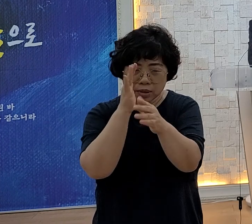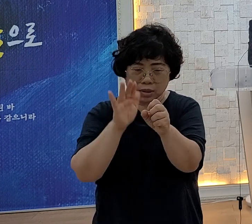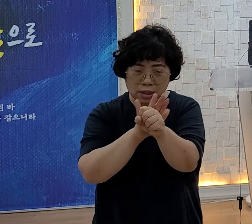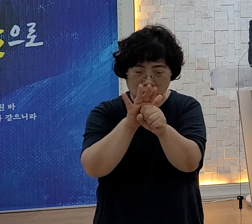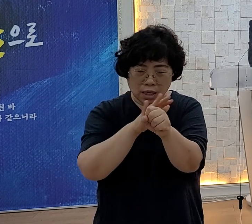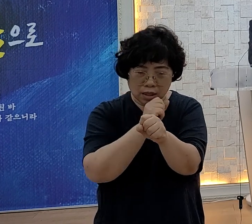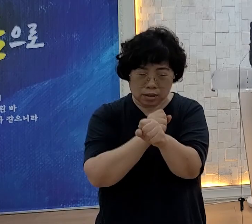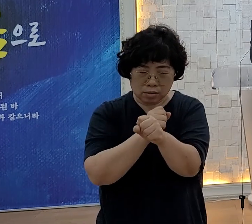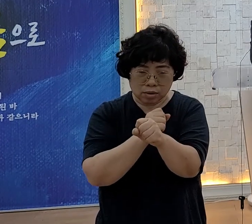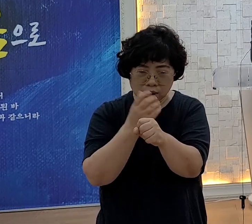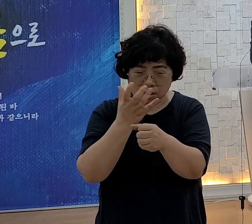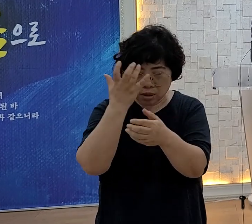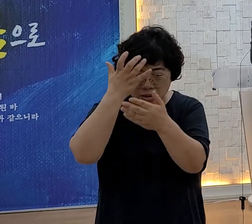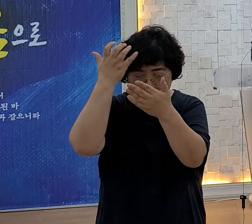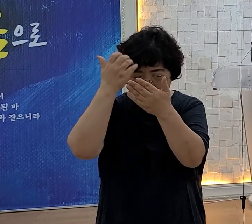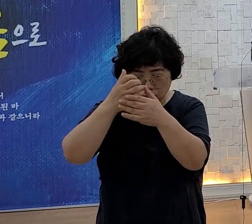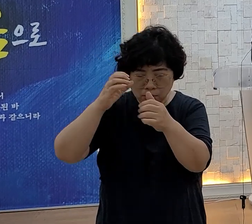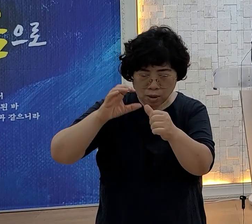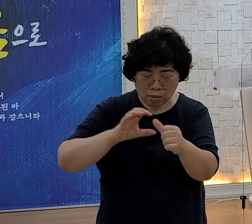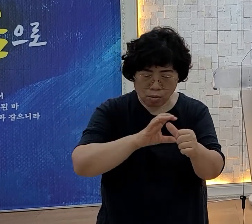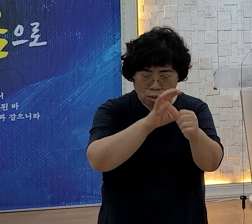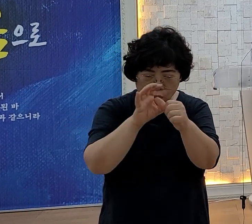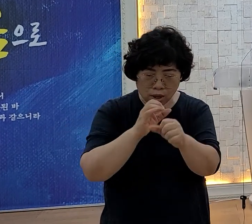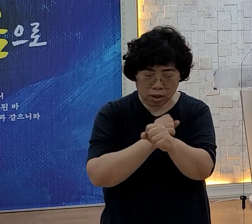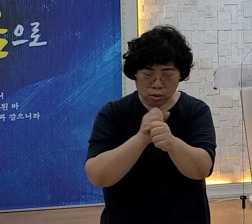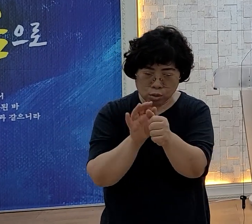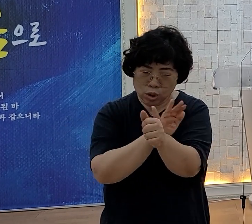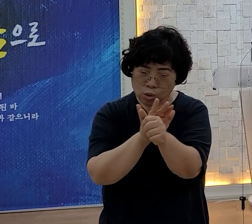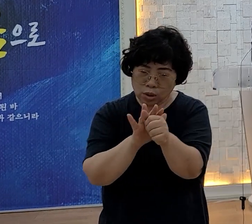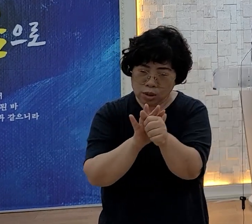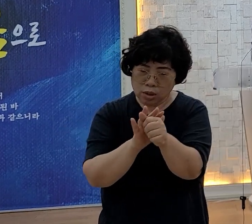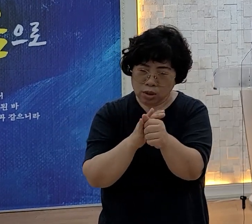사랑하심과 성령님의 보호하시고 위로하시고 교통하심의 역사가